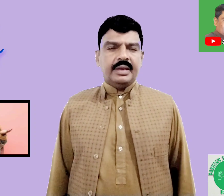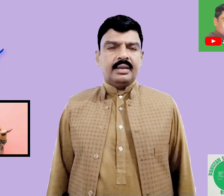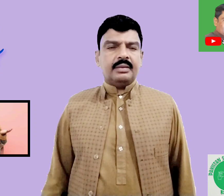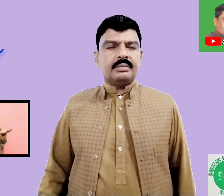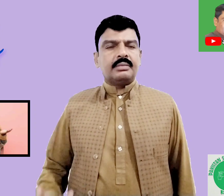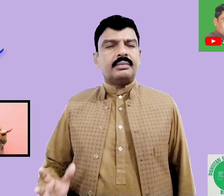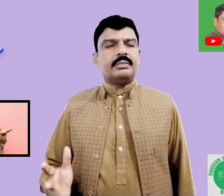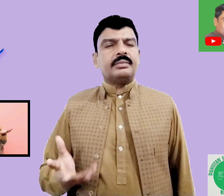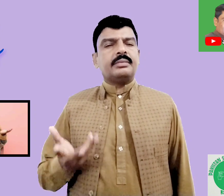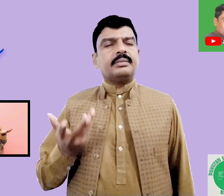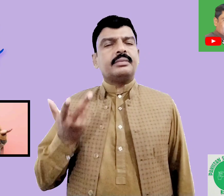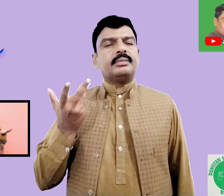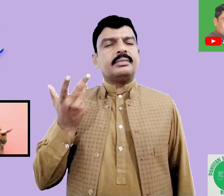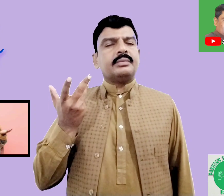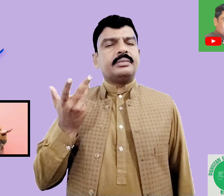एनी,